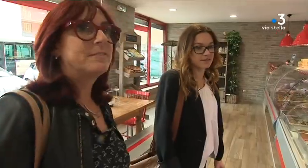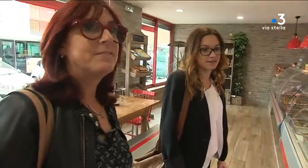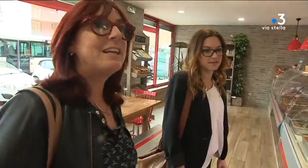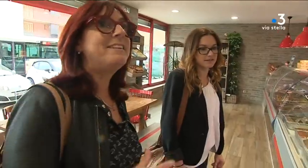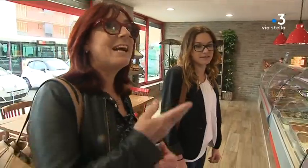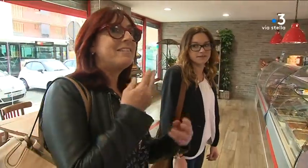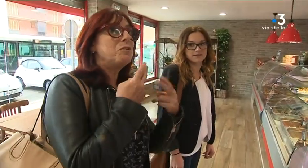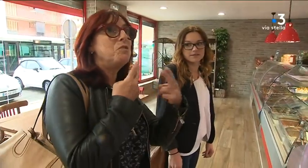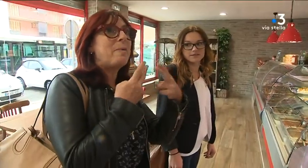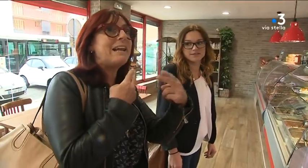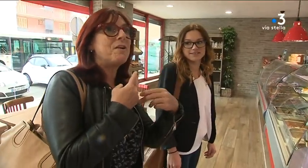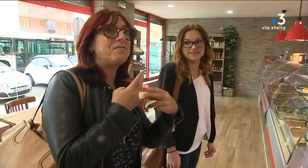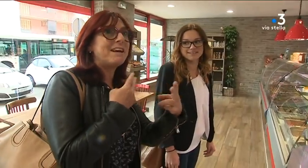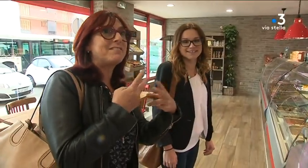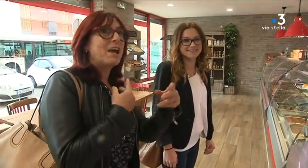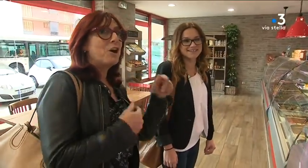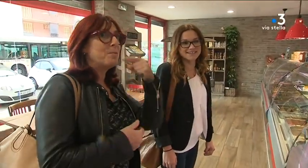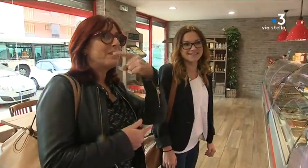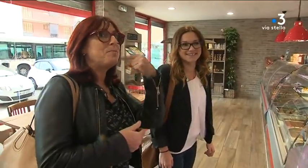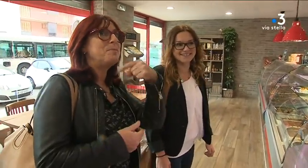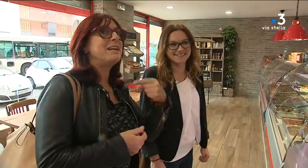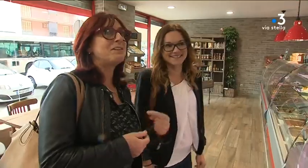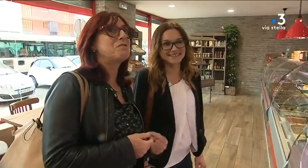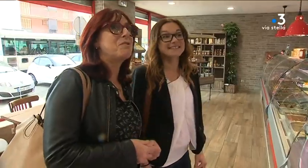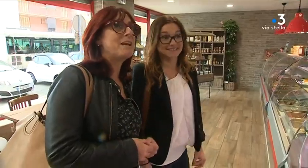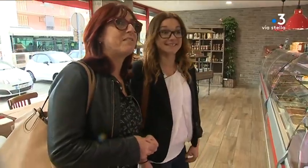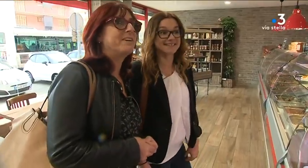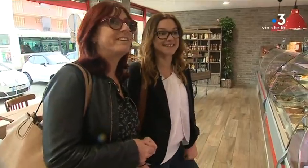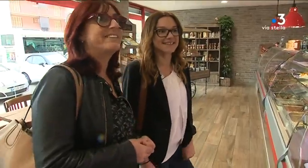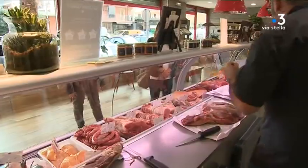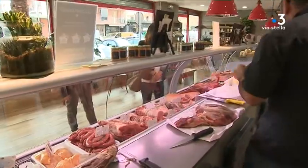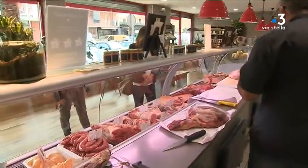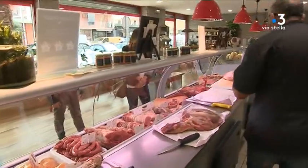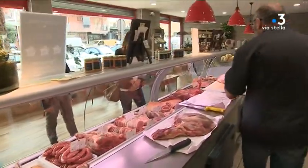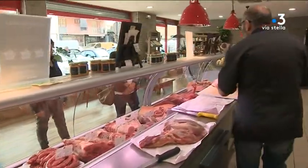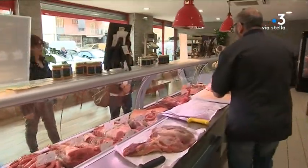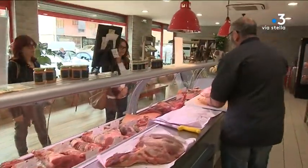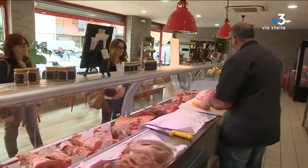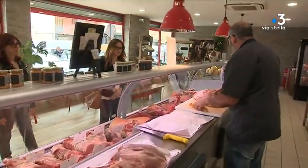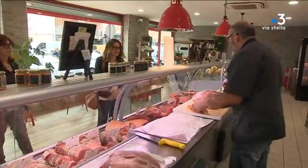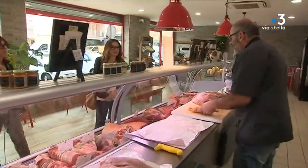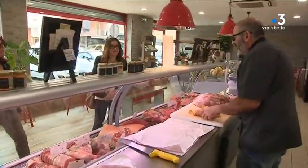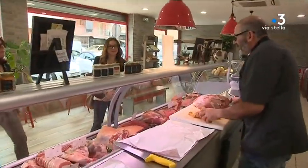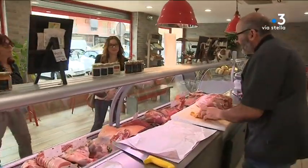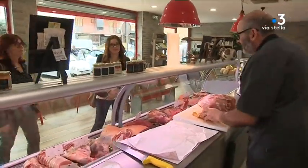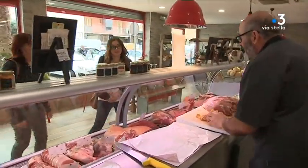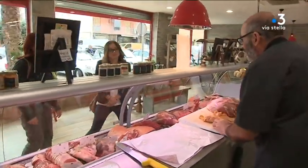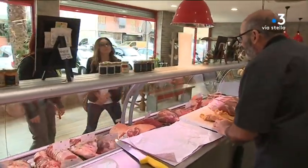Bah, l'idéal, c'est que vous lui parliez en face. Comme ça, elle peut bien lire sur vos lèvres. Son travail de longue haleine avec un orthophoniste lui permet